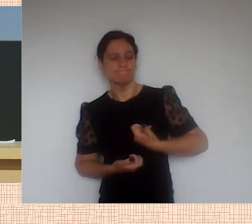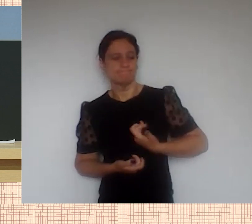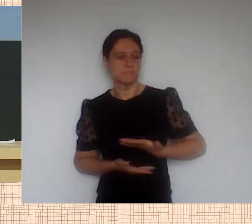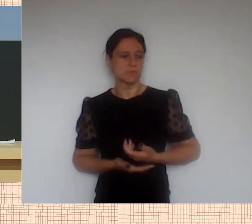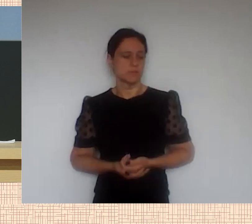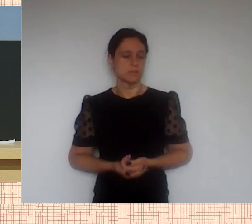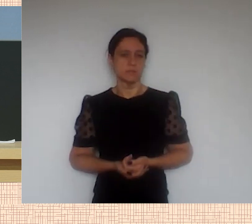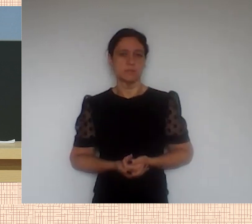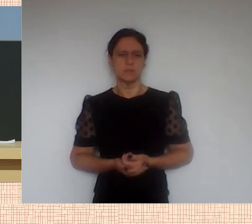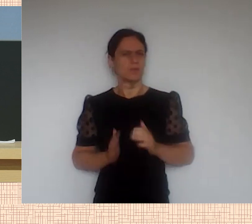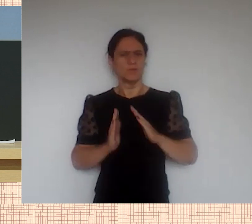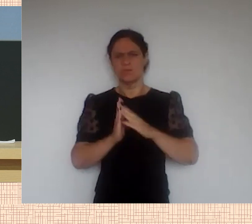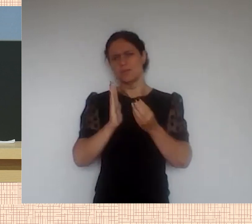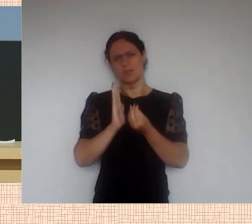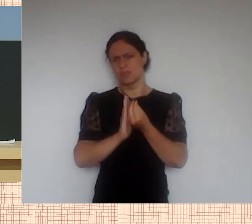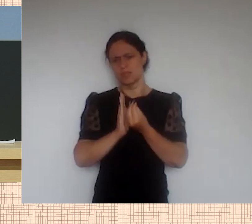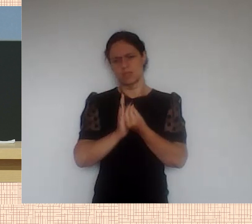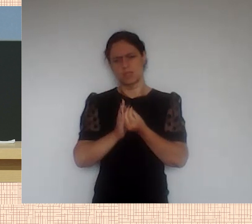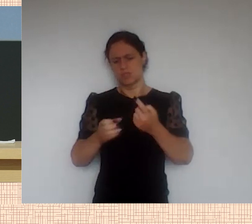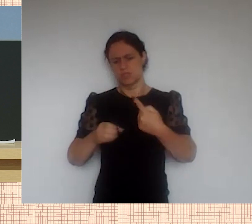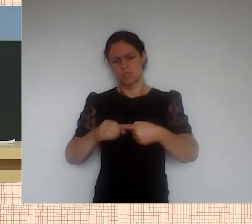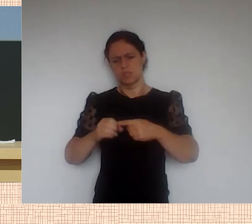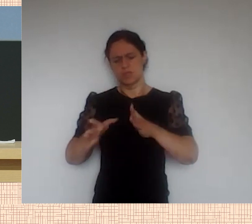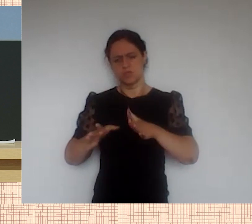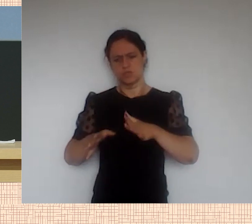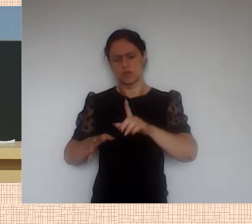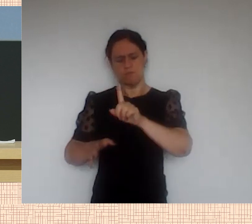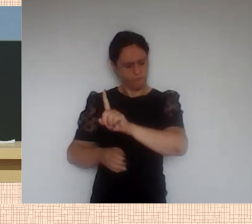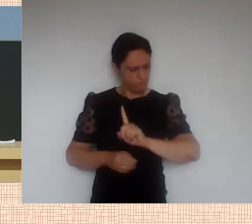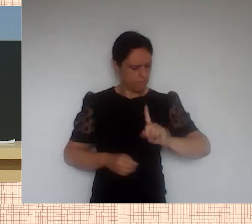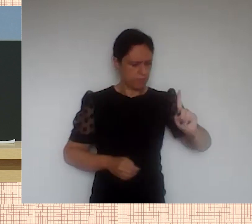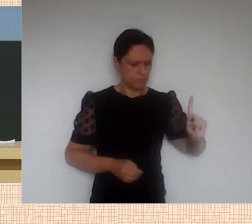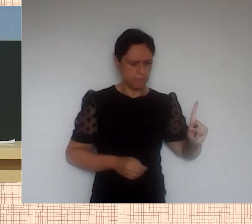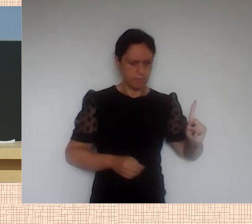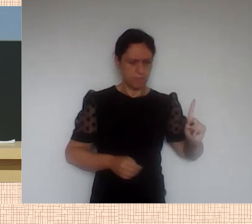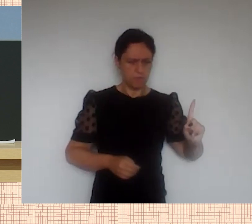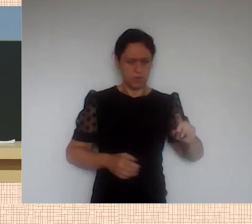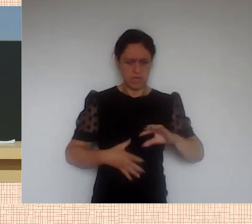aqui. Não é verdade. 2 Coríntios 10.